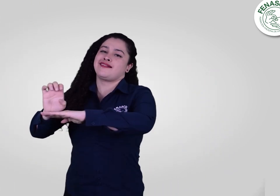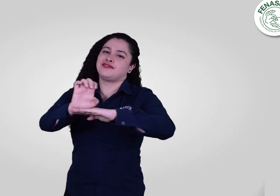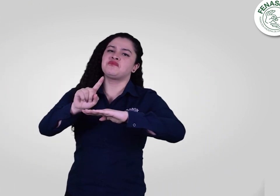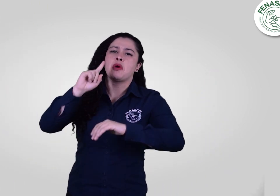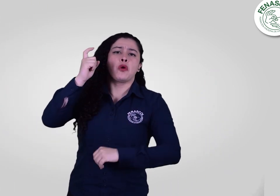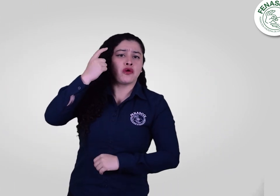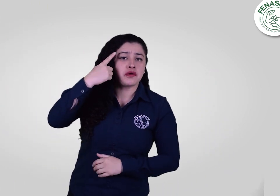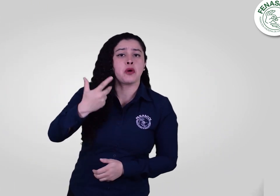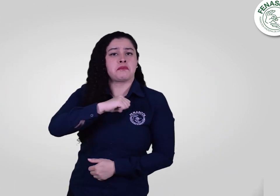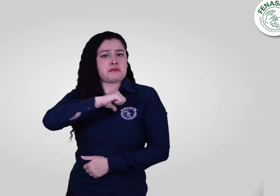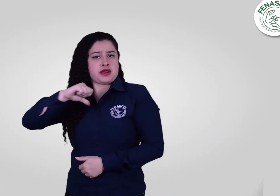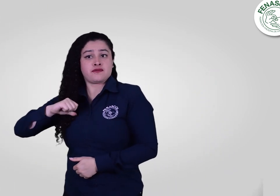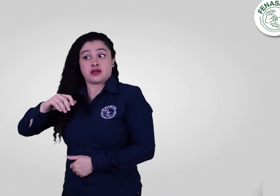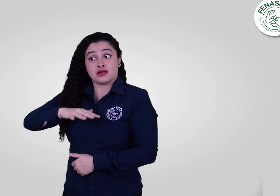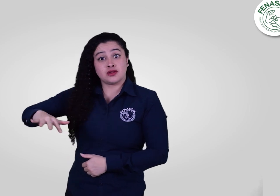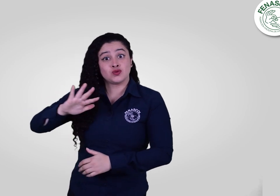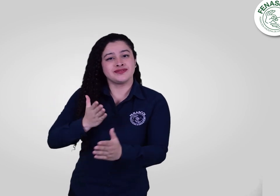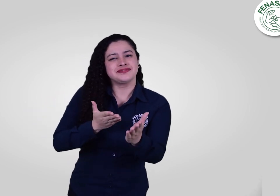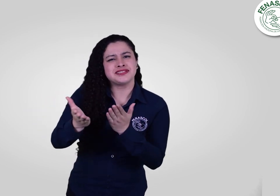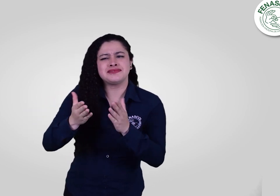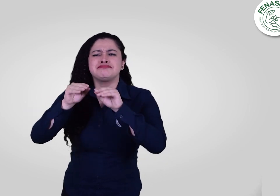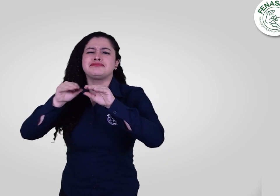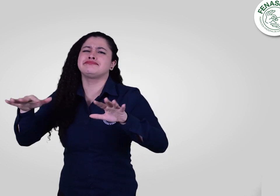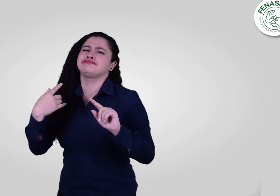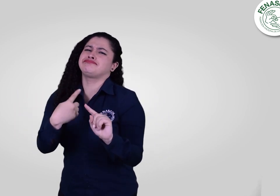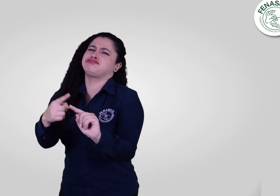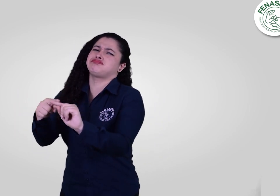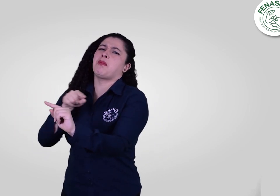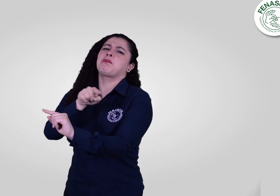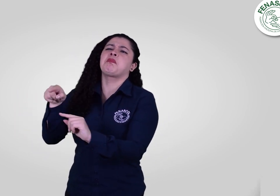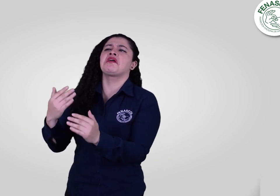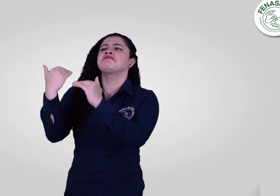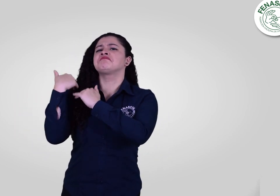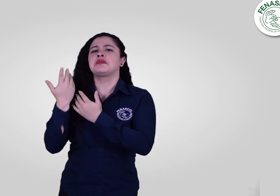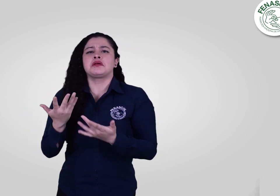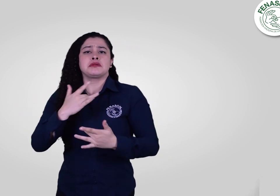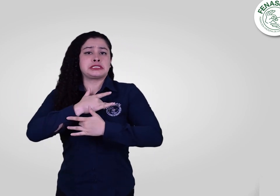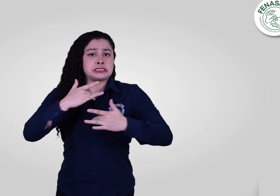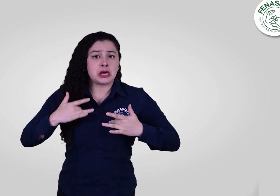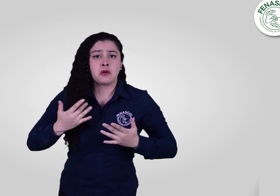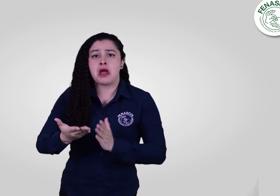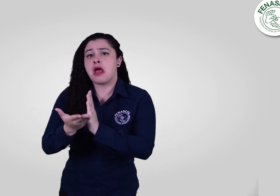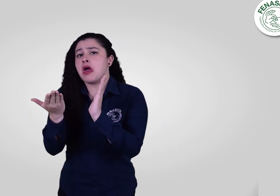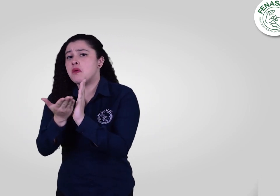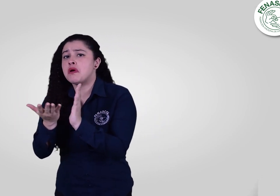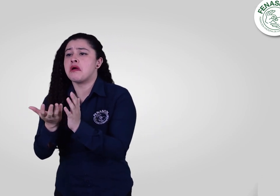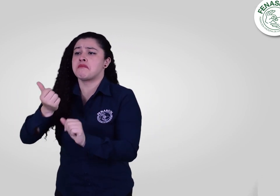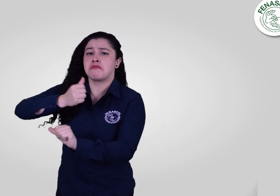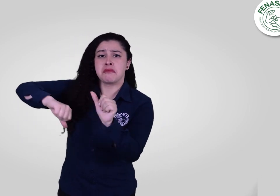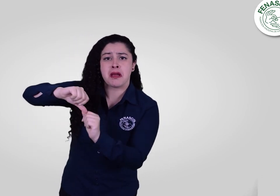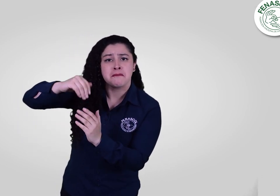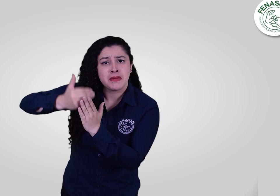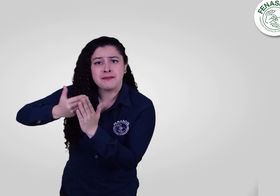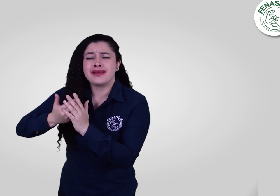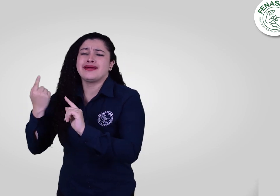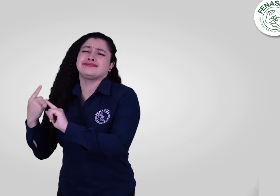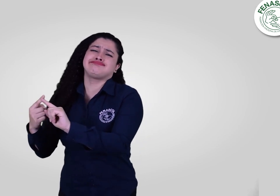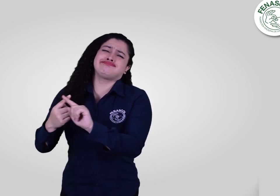públicas y privadas encargadas de la prestación de los servicios públicos de cualquier naturaleza tipo